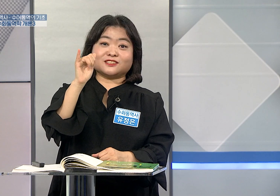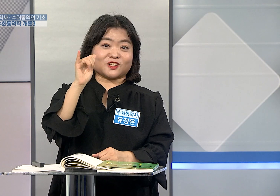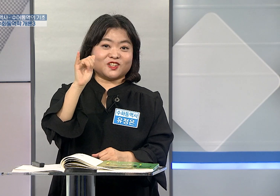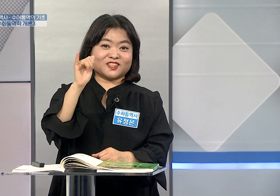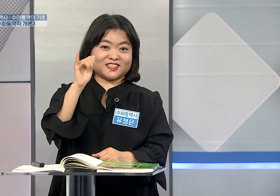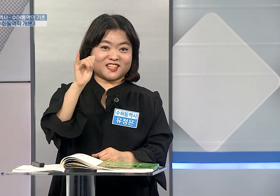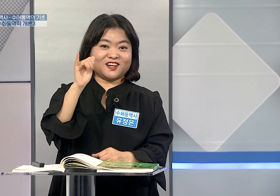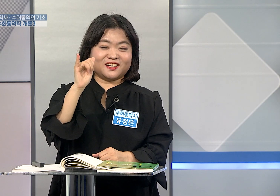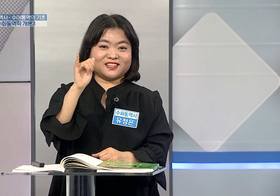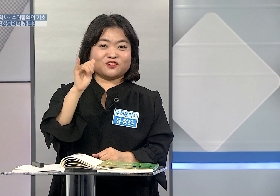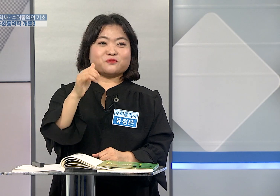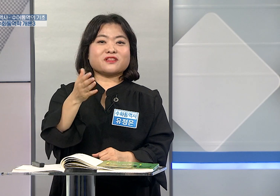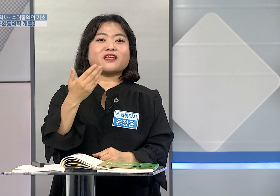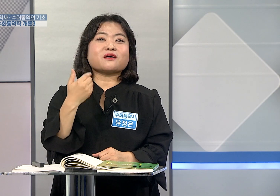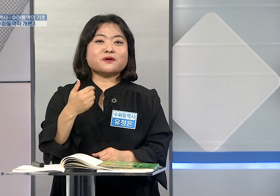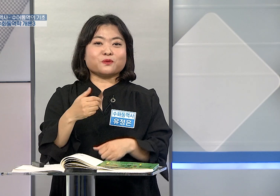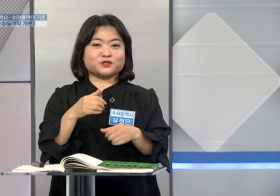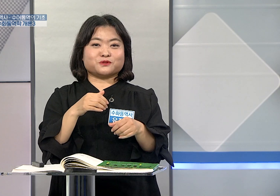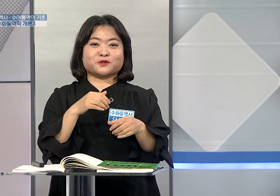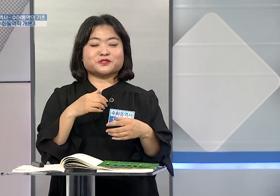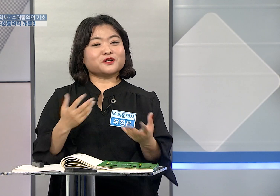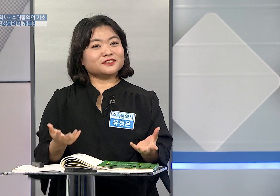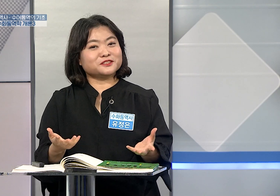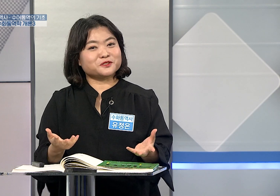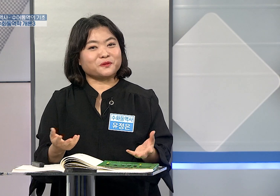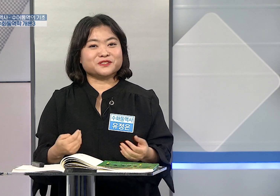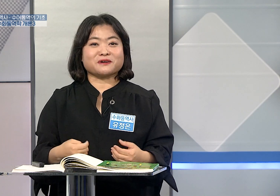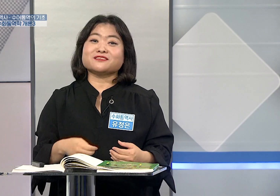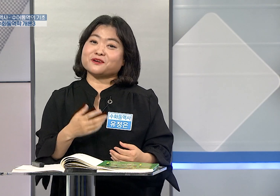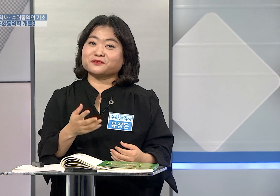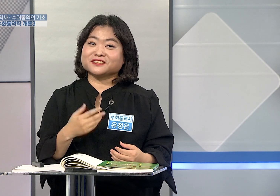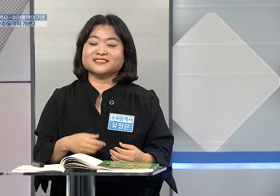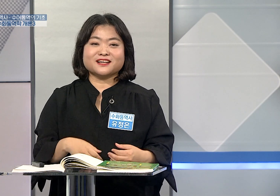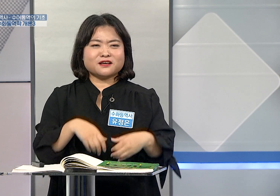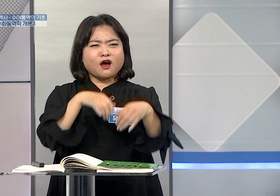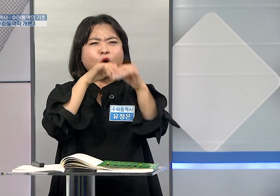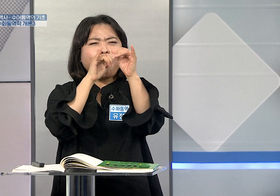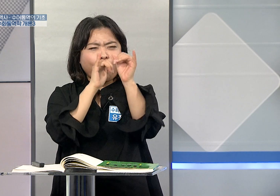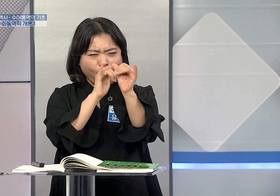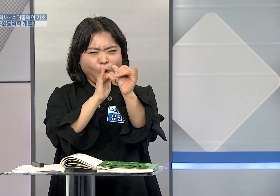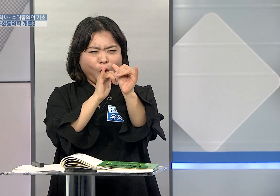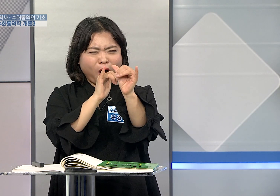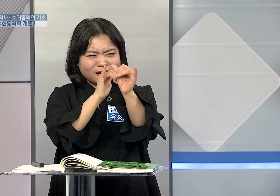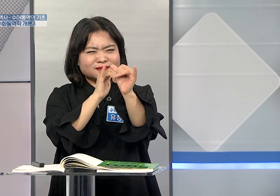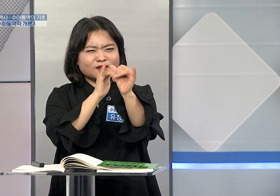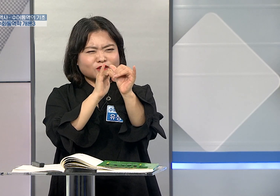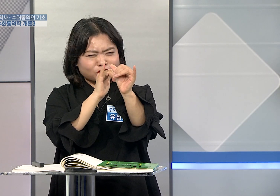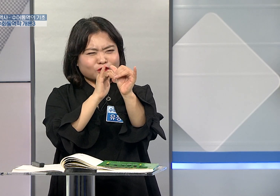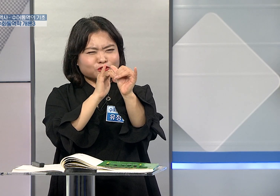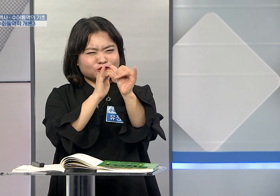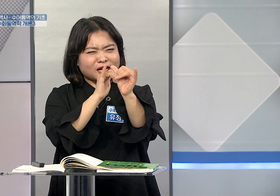다르죠. 그렇죠? 여러분 이제 대답해 보십시오. 저는 들을 수 없지만 여러분은 하는 건 어떤